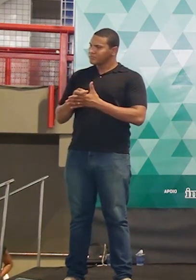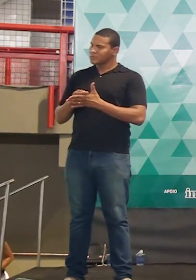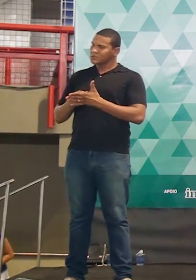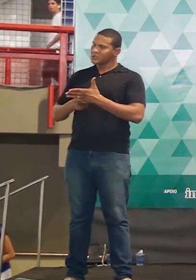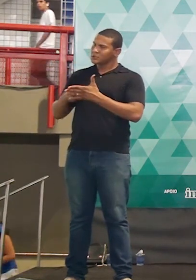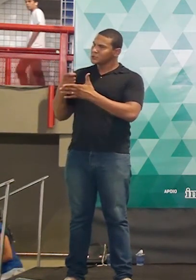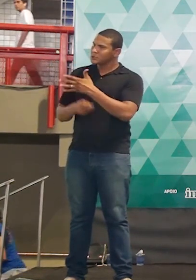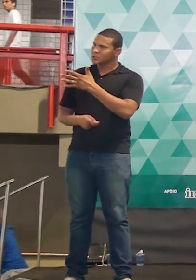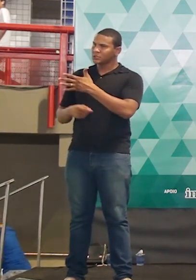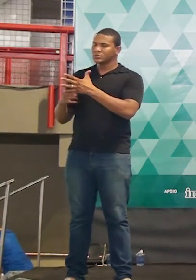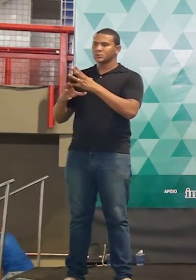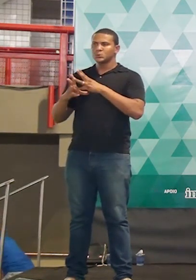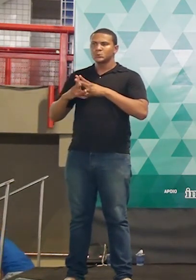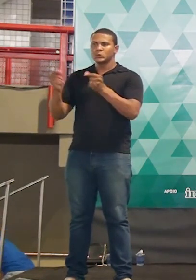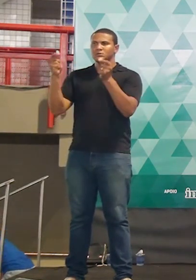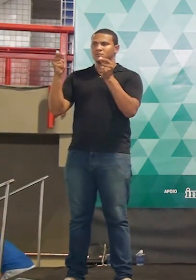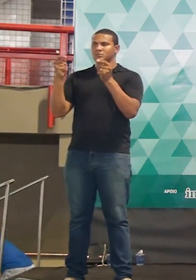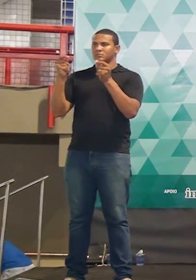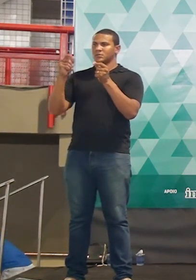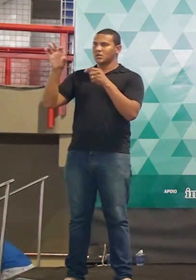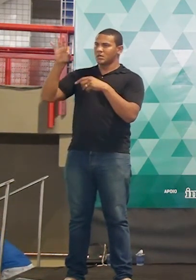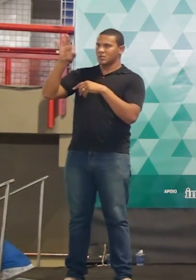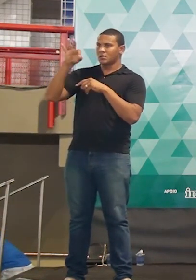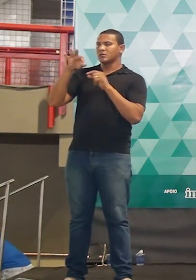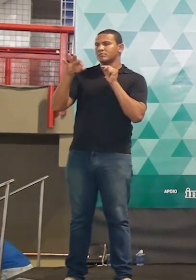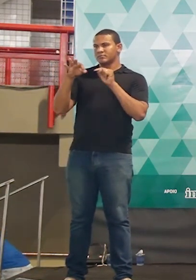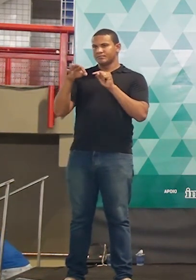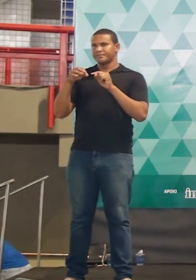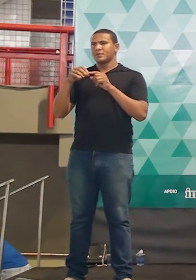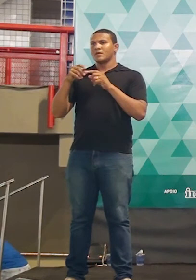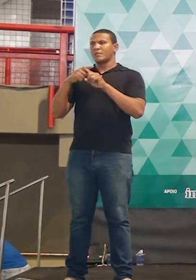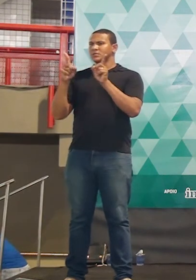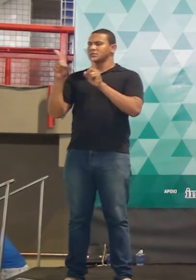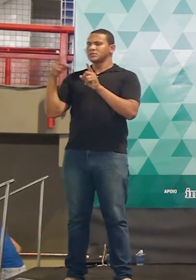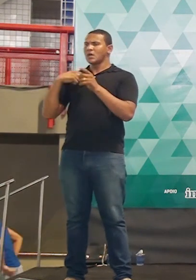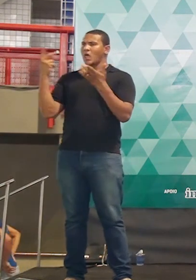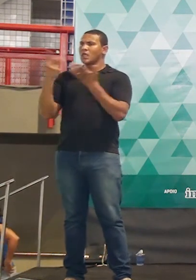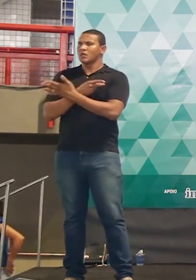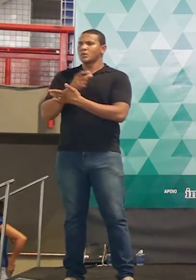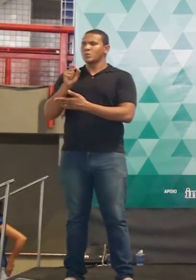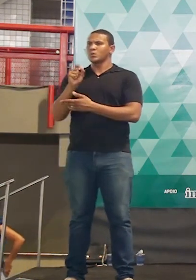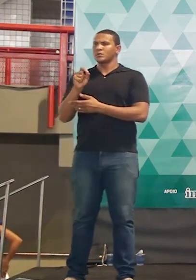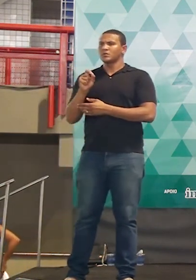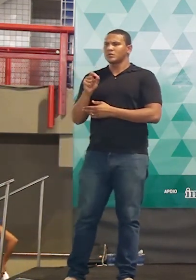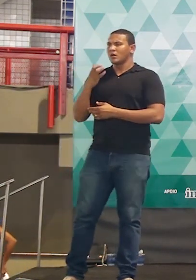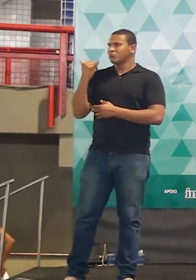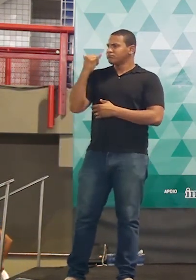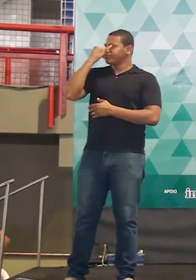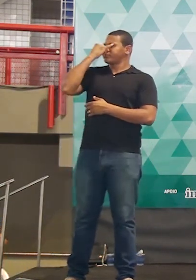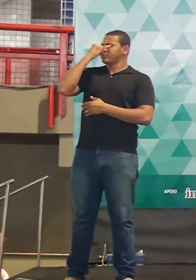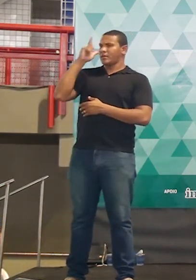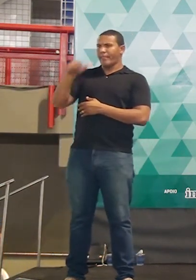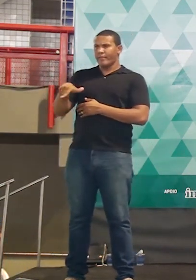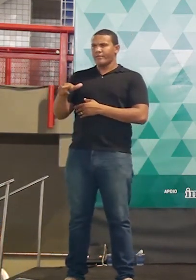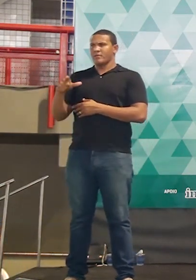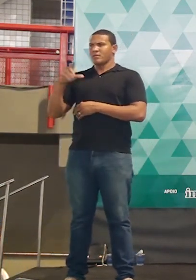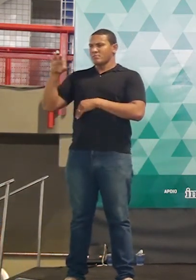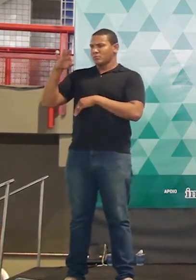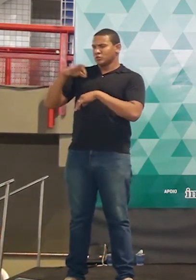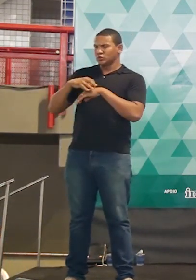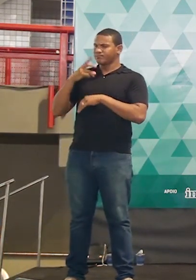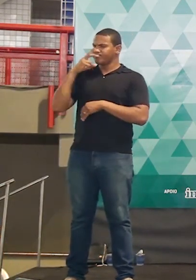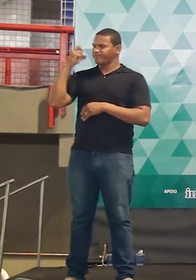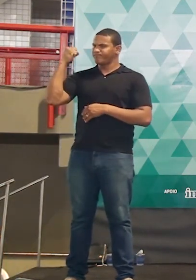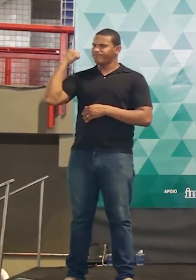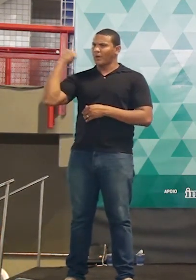em combater o vetor, que era o mosquito. E as consequências? As consequências são essas. O mosquito se tornou